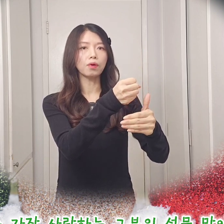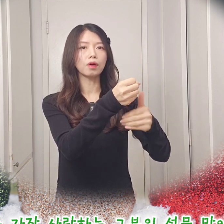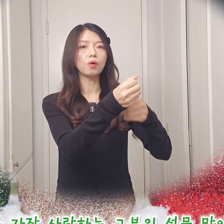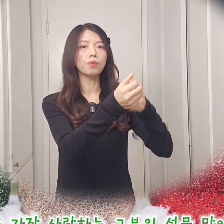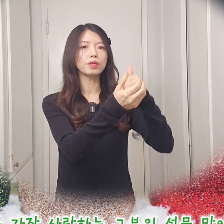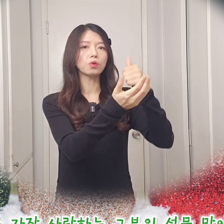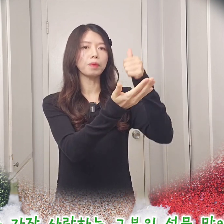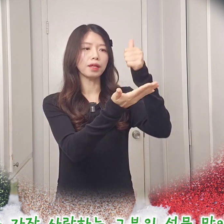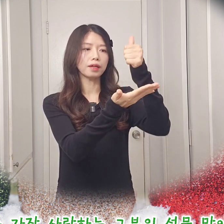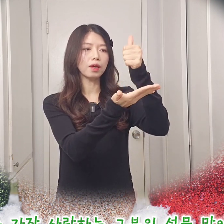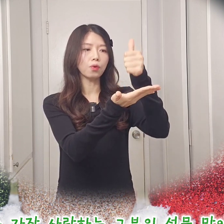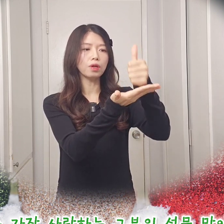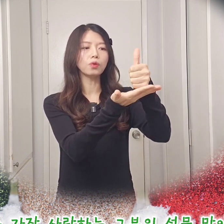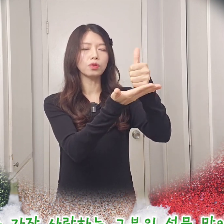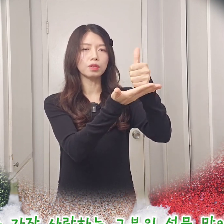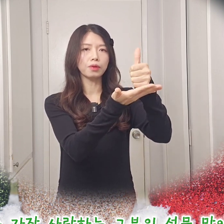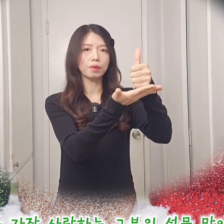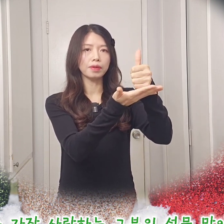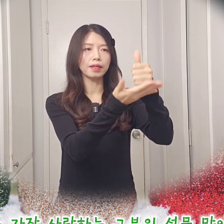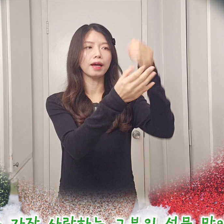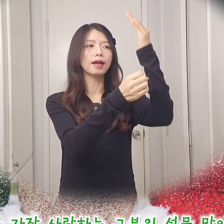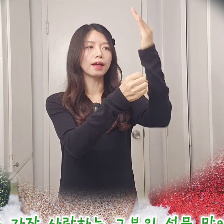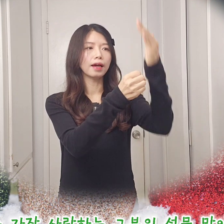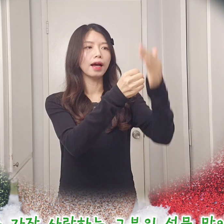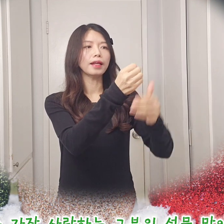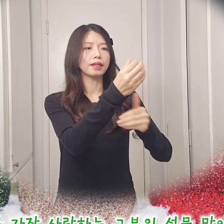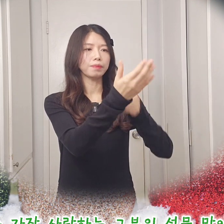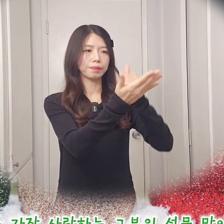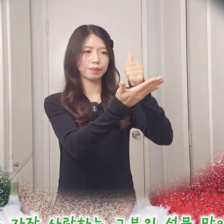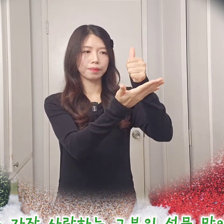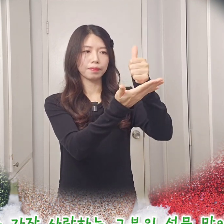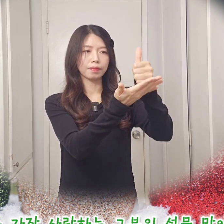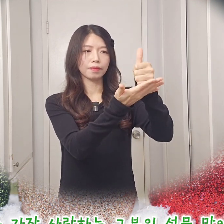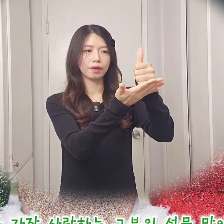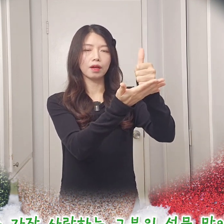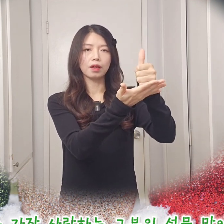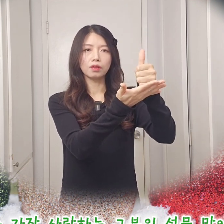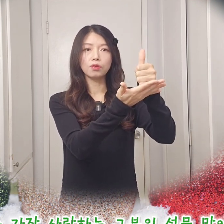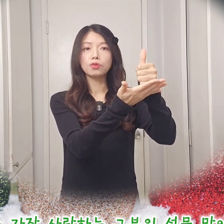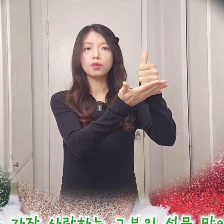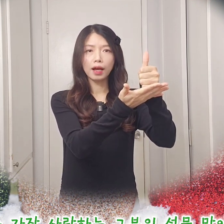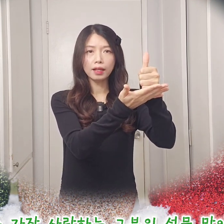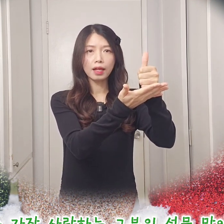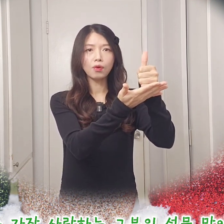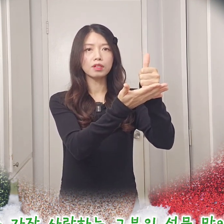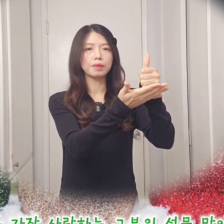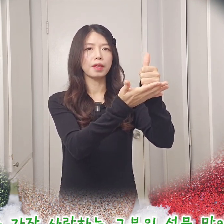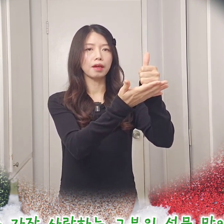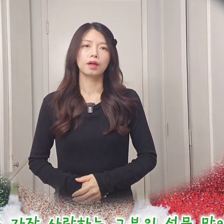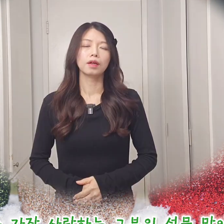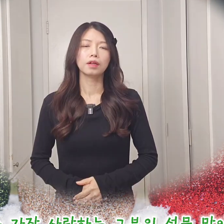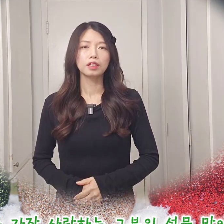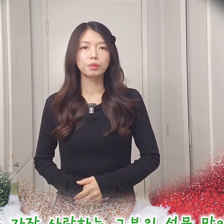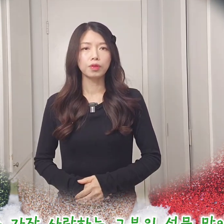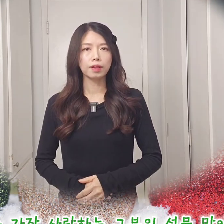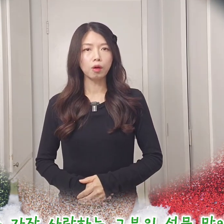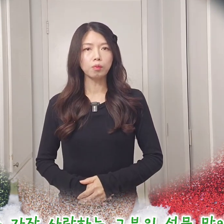바꿔서 왼손 바닥에 올려놓으시면 됩니다. 하나님. 둘 중에 하나 사용하시면 돼요. 그분의 선물,